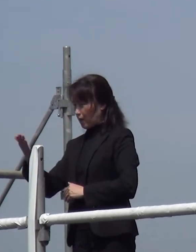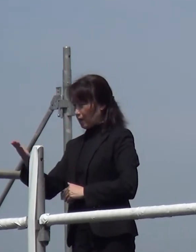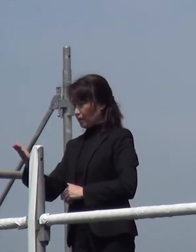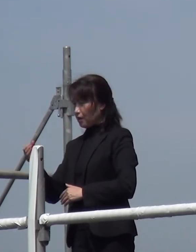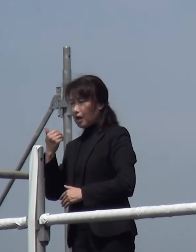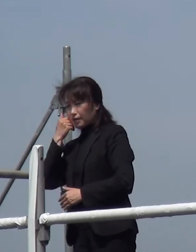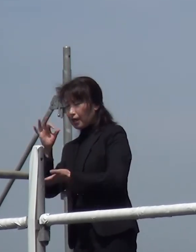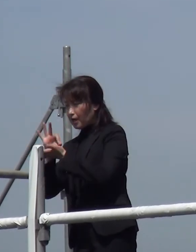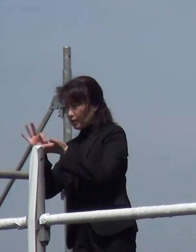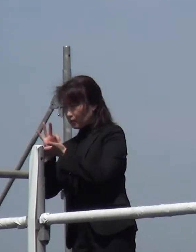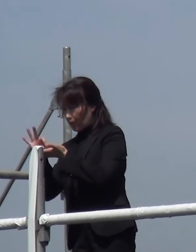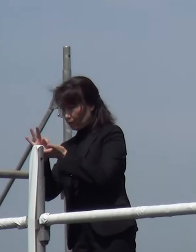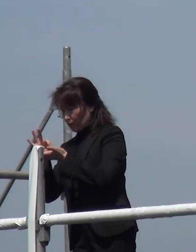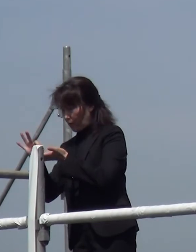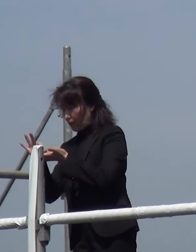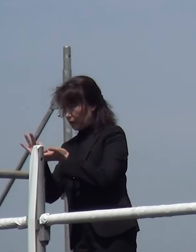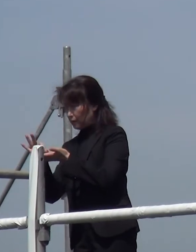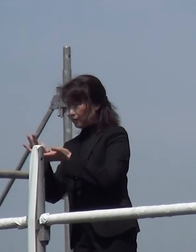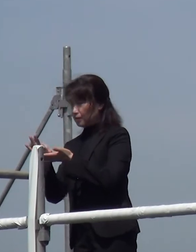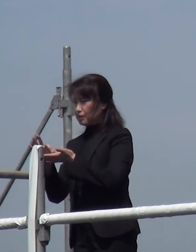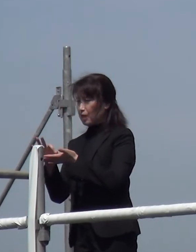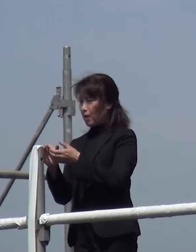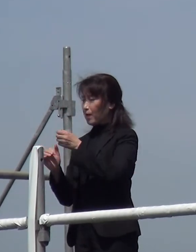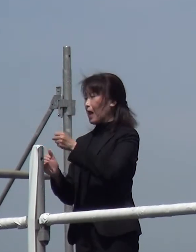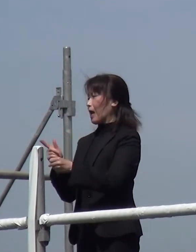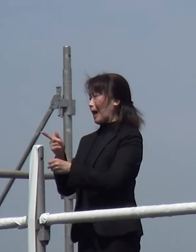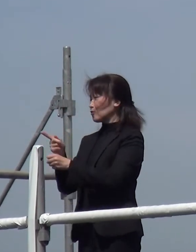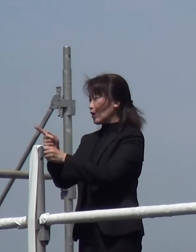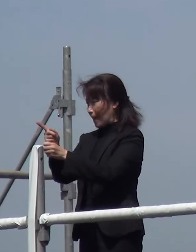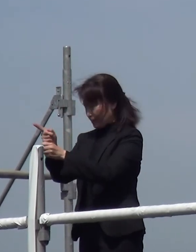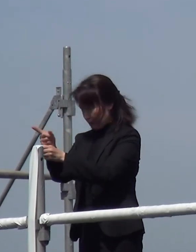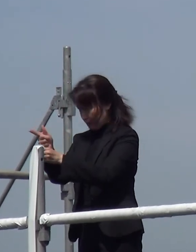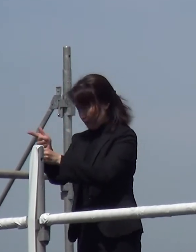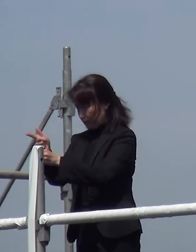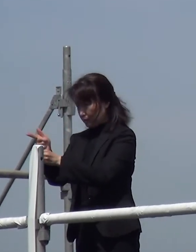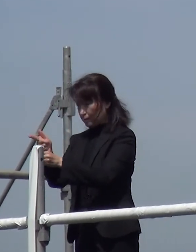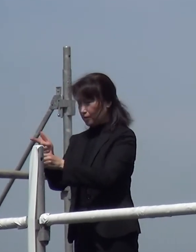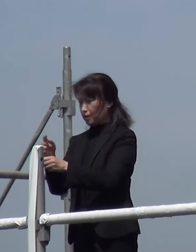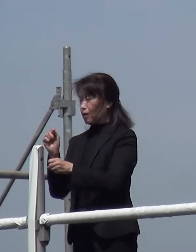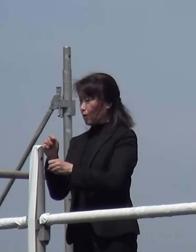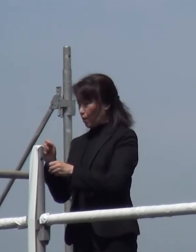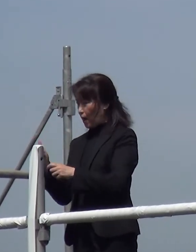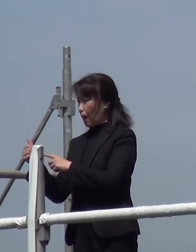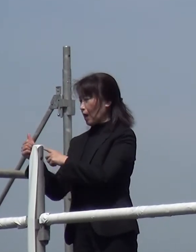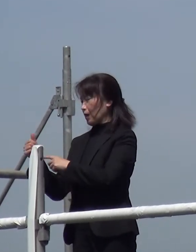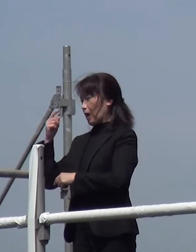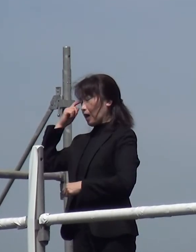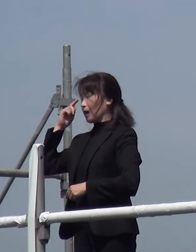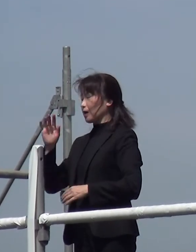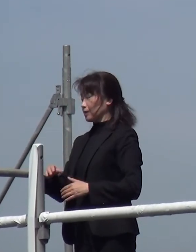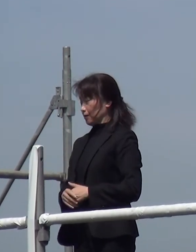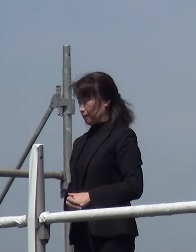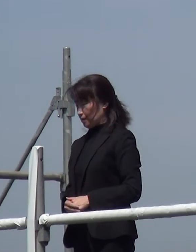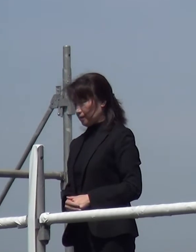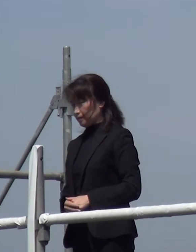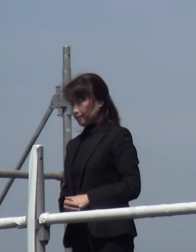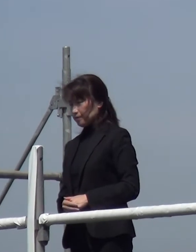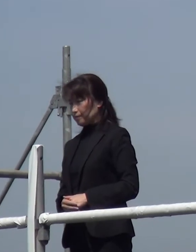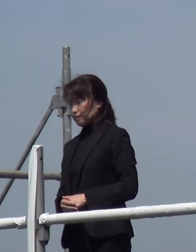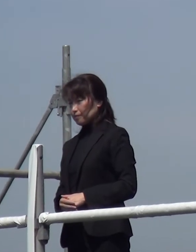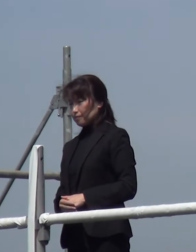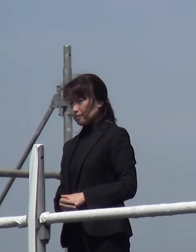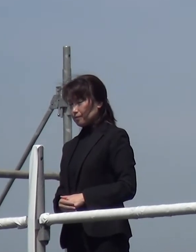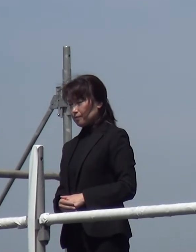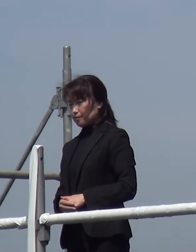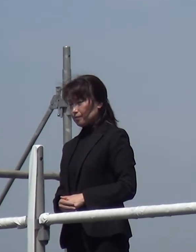を使うにしても核兵器なんですから、それを彼は考えていたと。考えた、私は思った